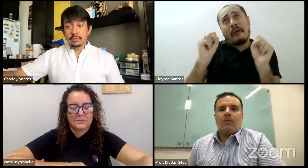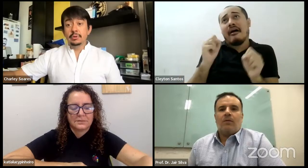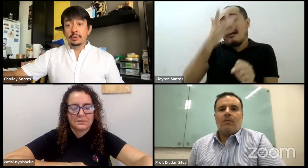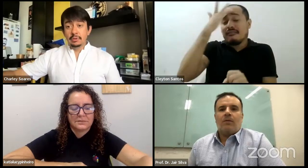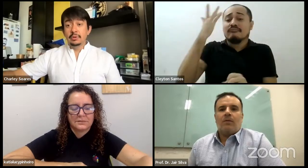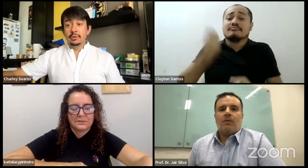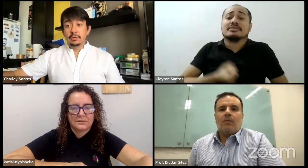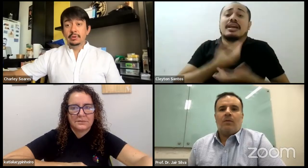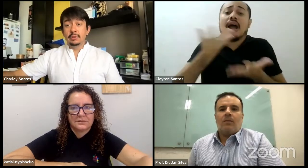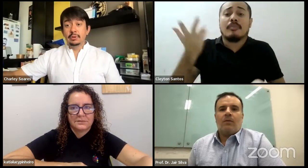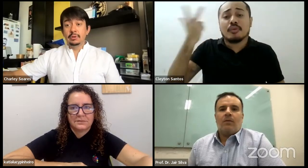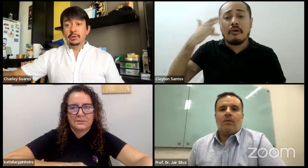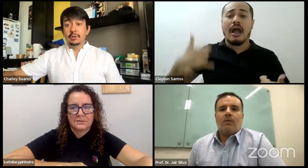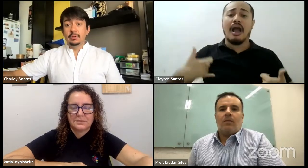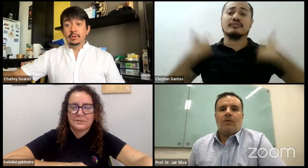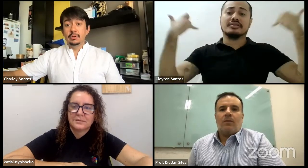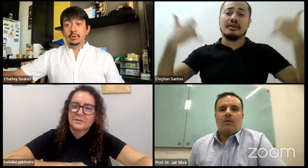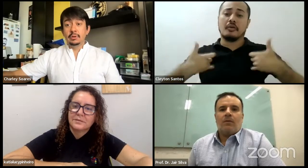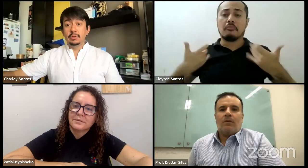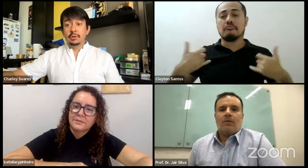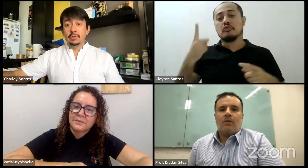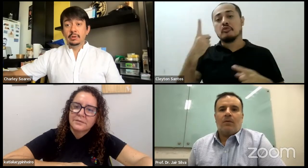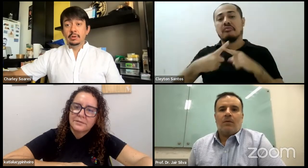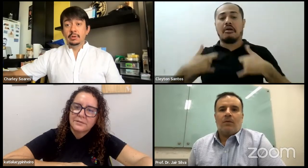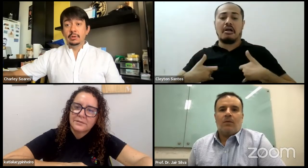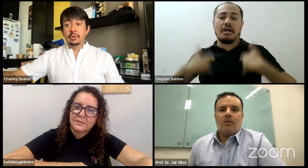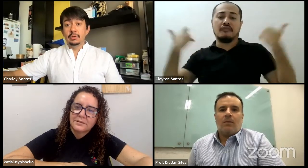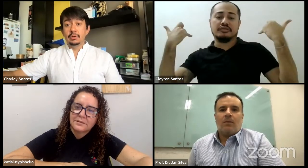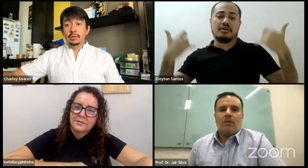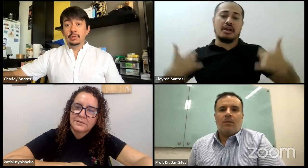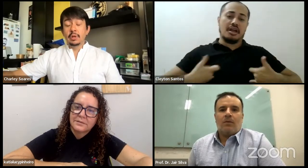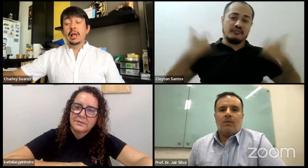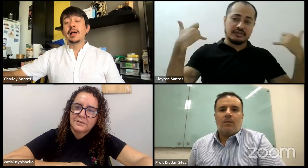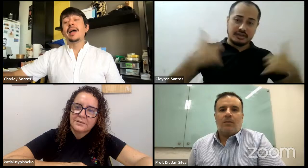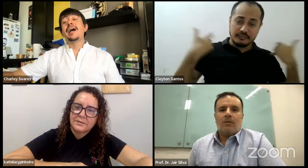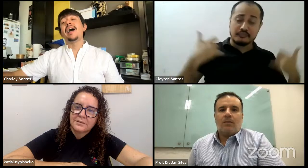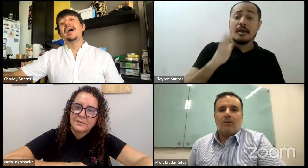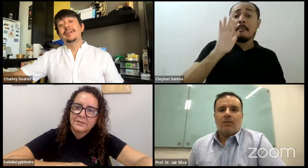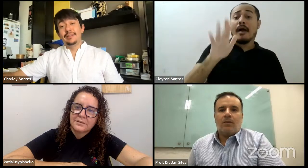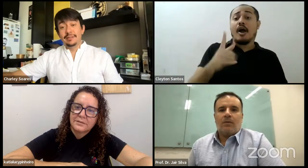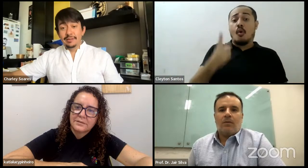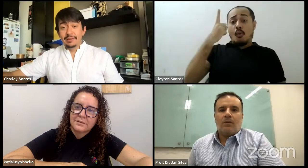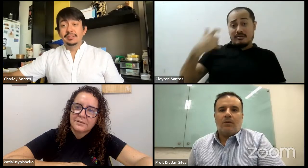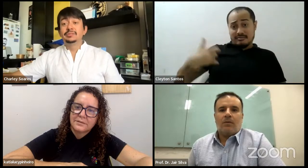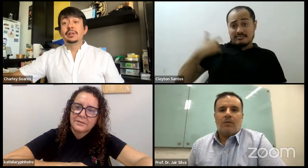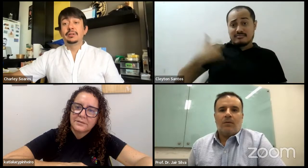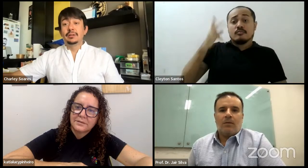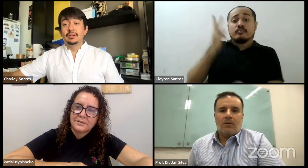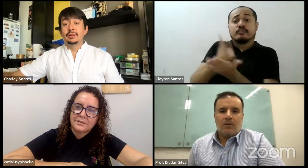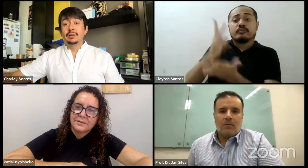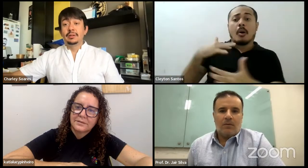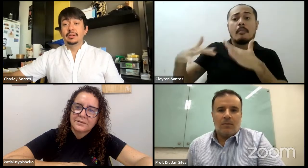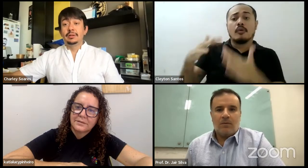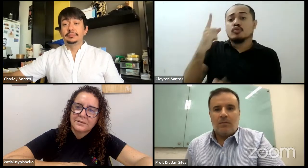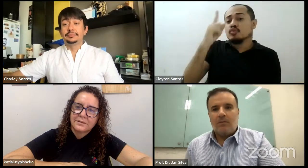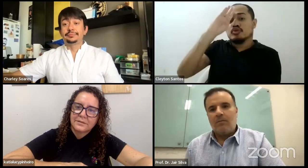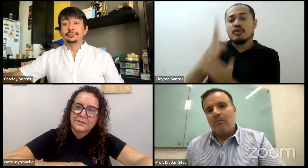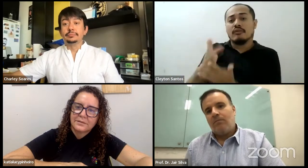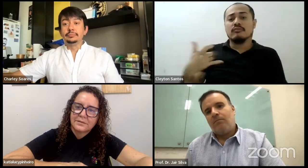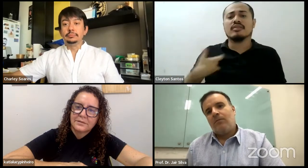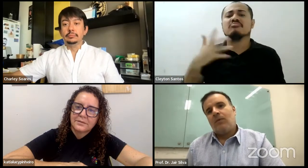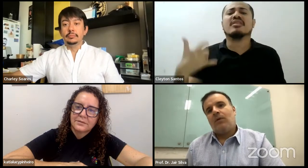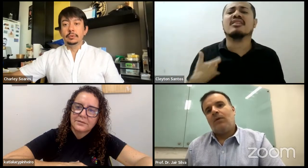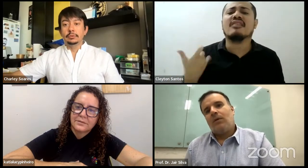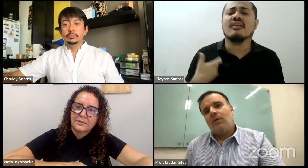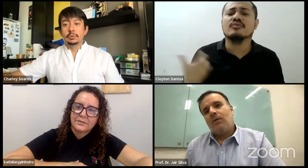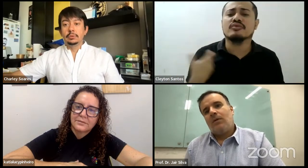sinal de aniversário. O sinal de aniversário pode ser feito uma vez ou mais de uma vez, né? Mas o principal que eu